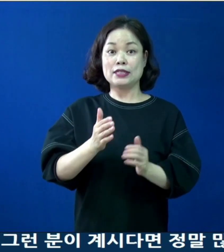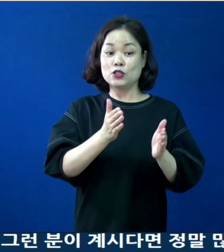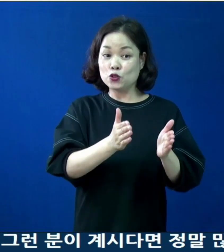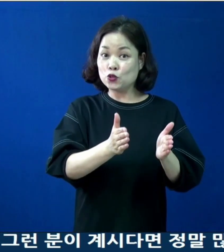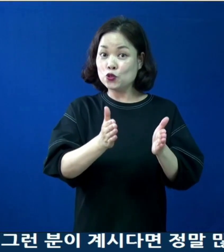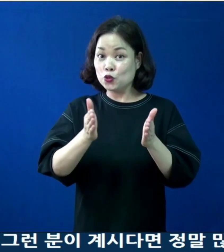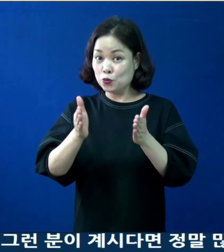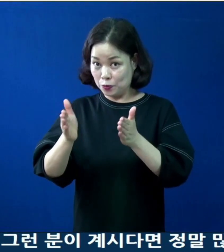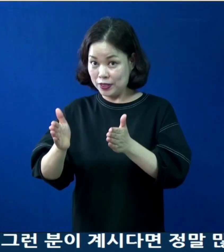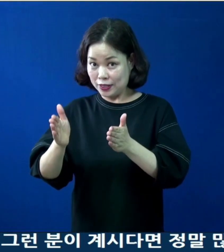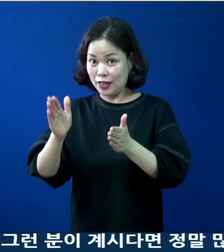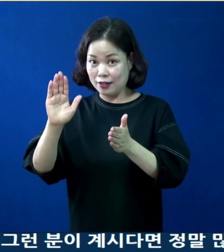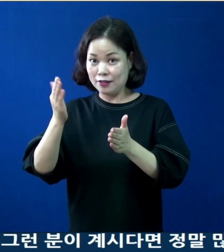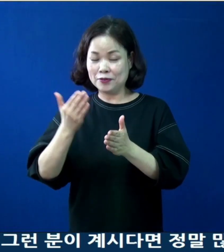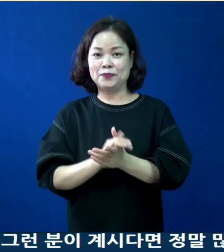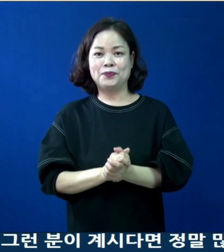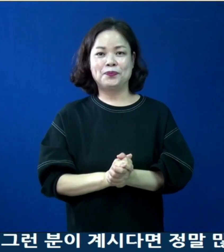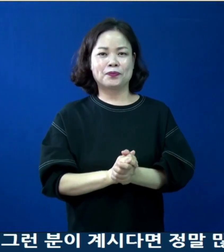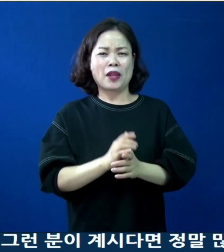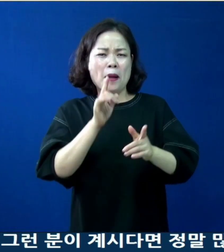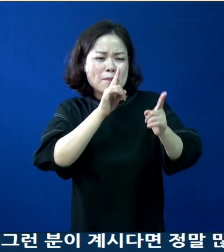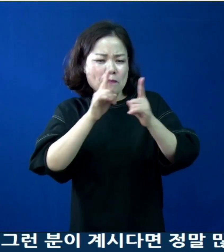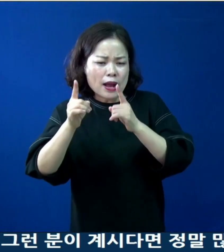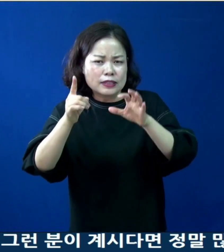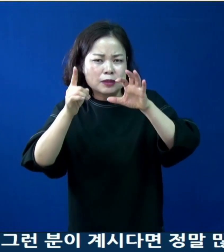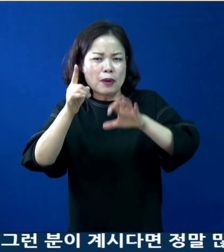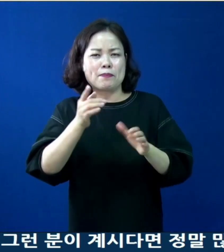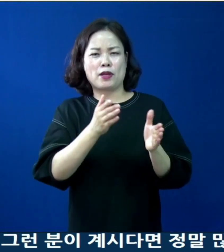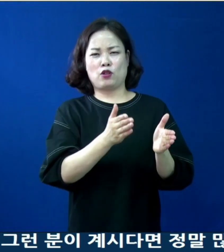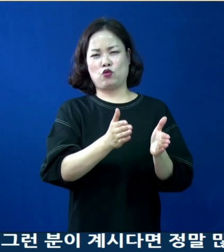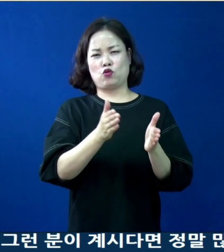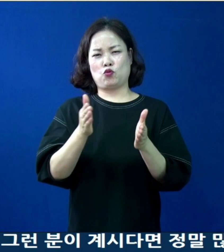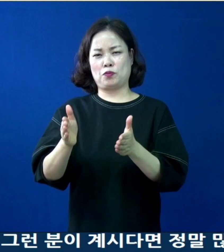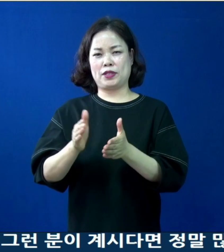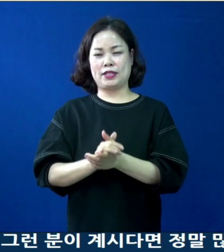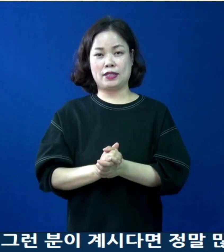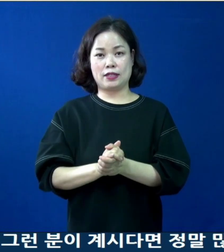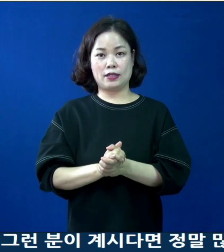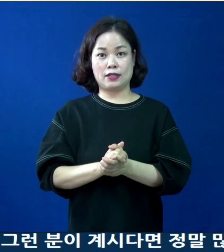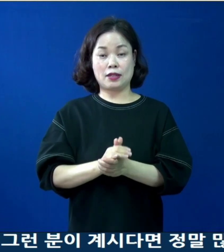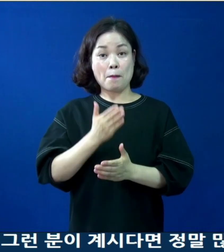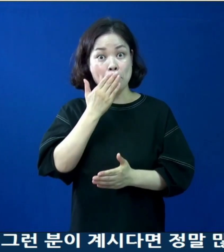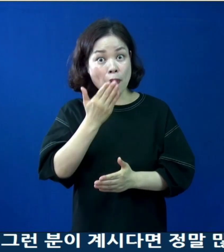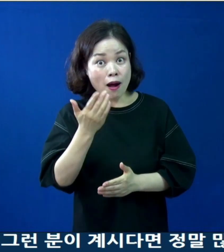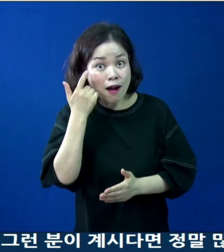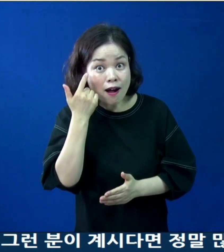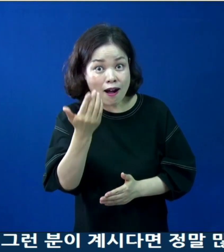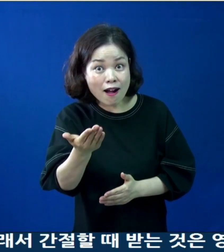준비되어 있는 거예요. 준비. 말씀 앞에 준비되어 있는 겁니다. 이건 가능하시죠?